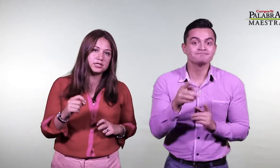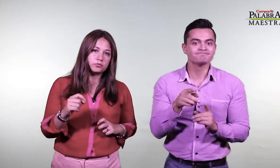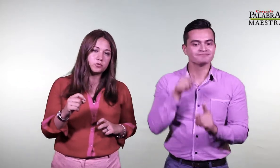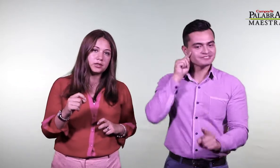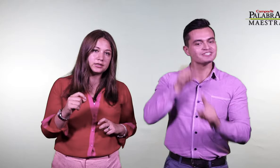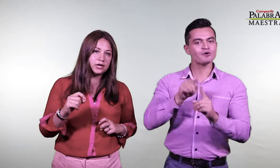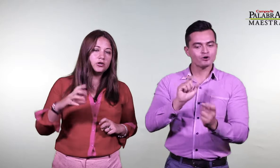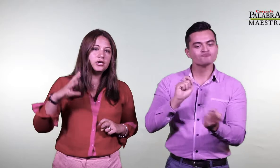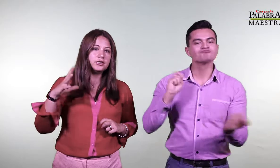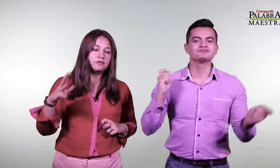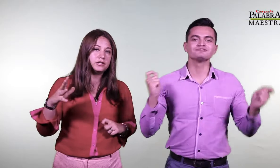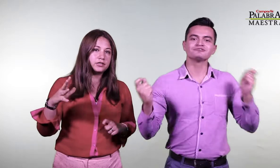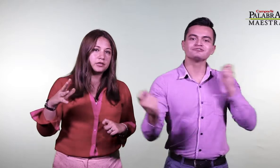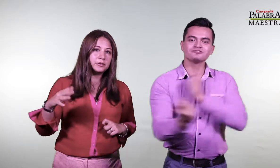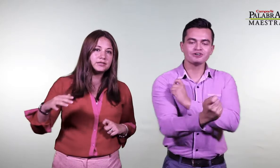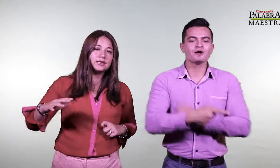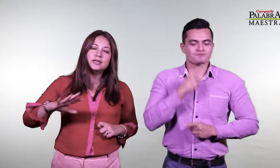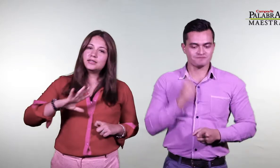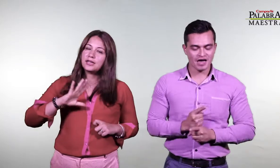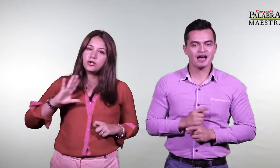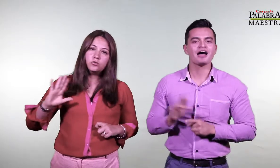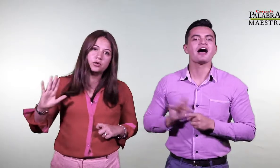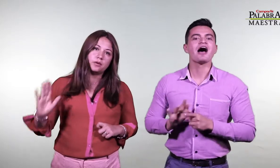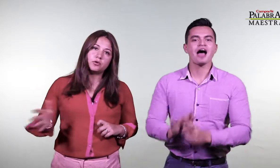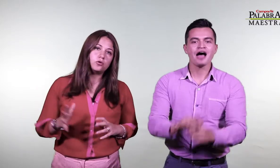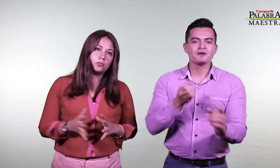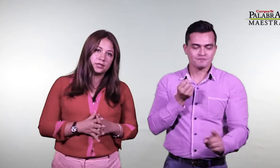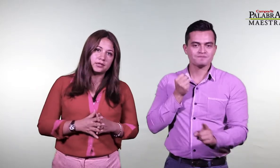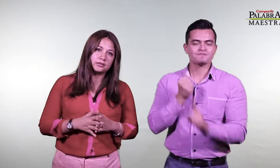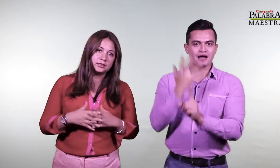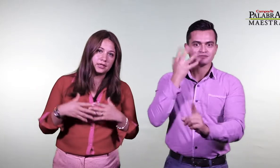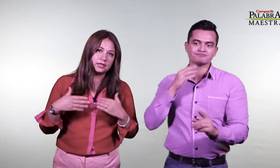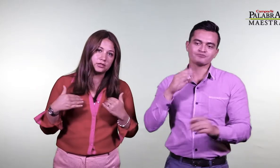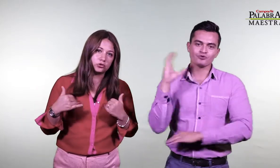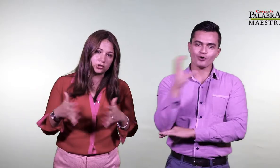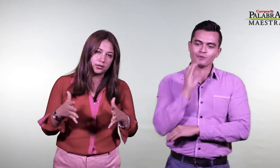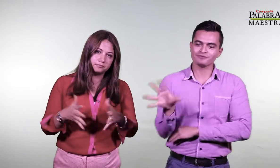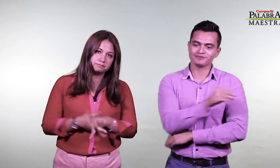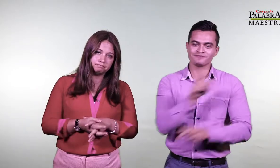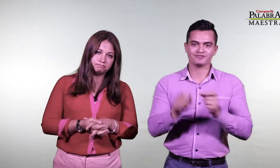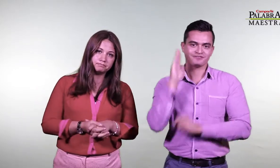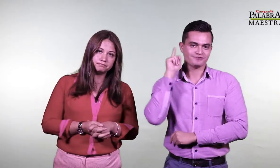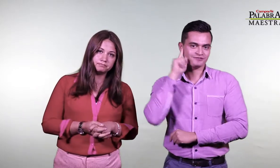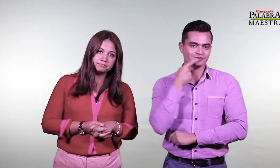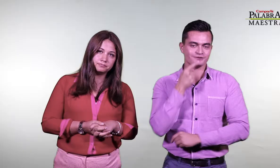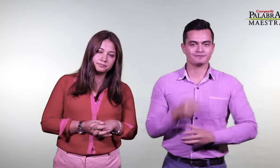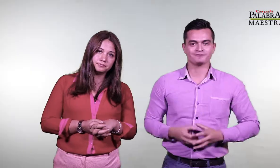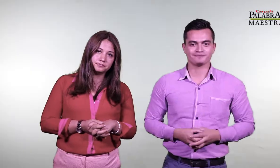transformaciones que ya hemos planteado definitivamente tengan un cambio completamente total.